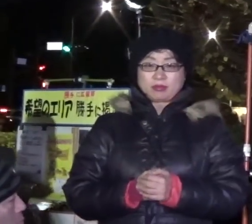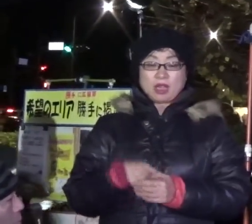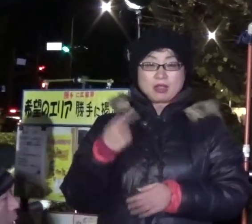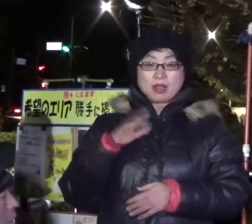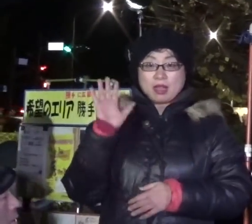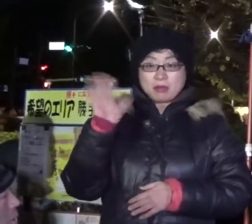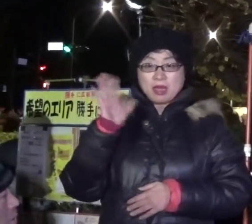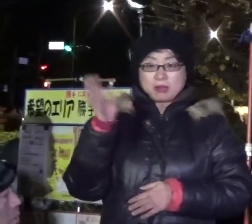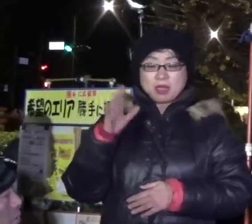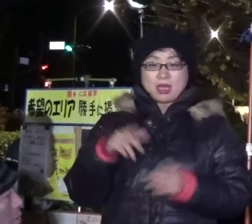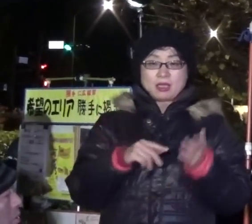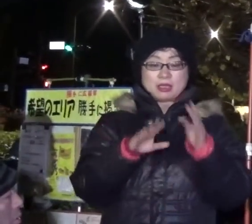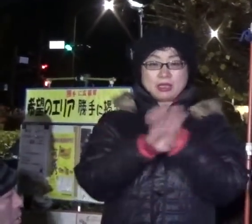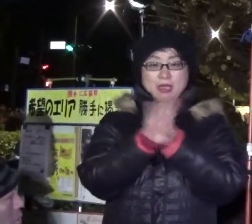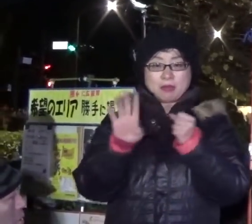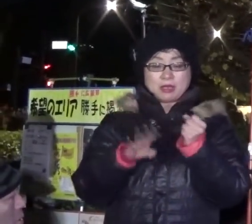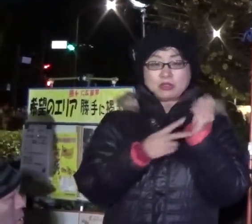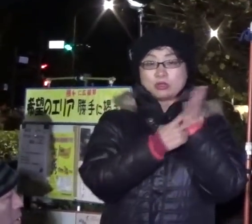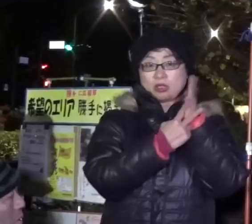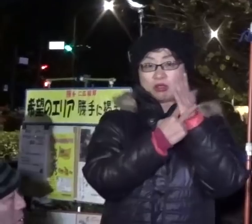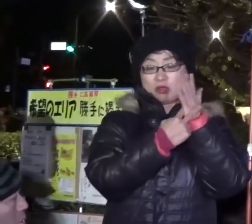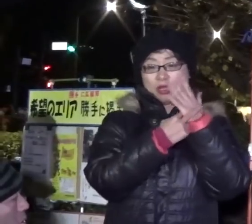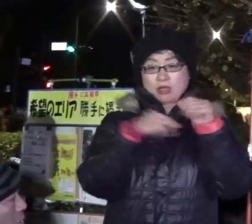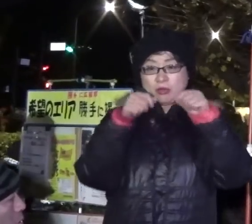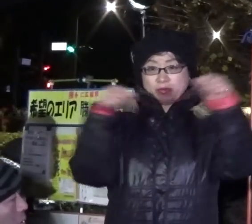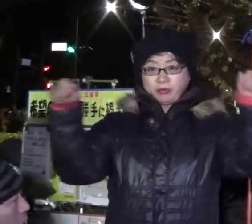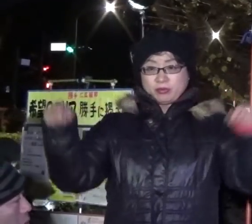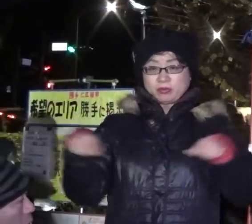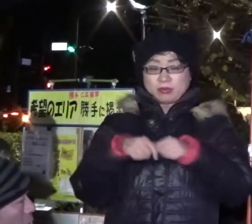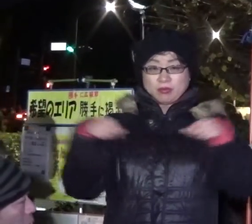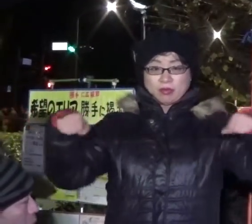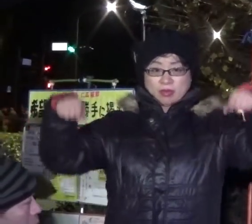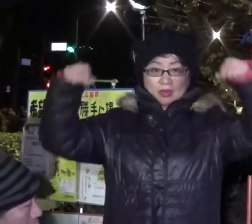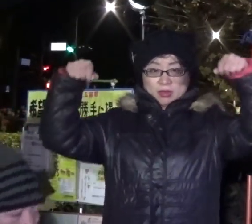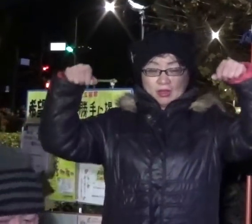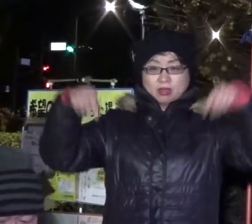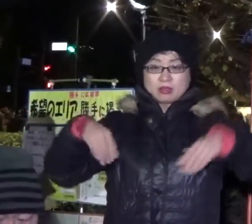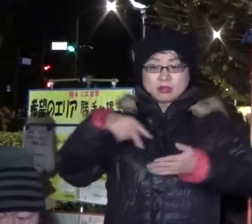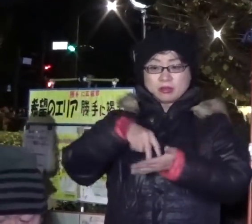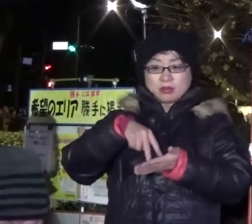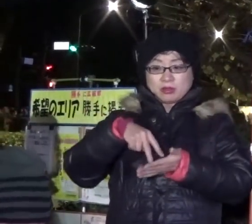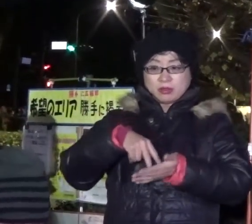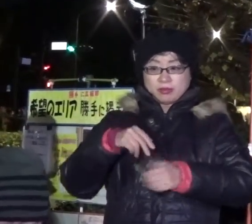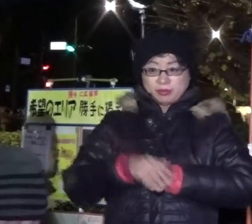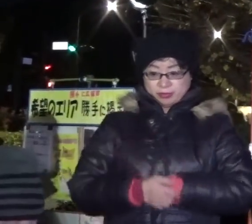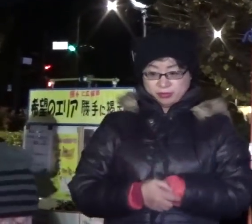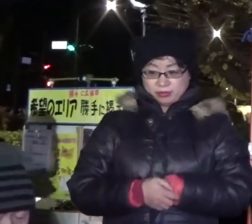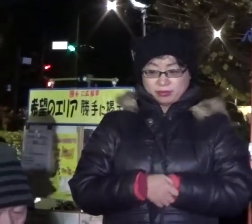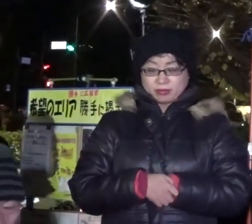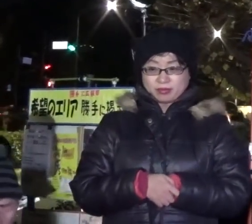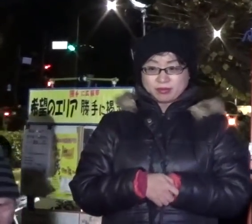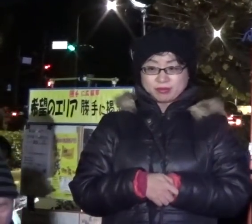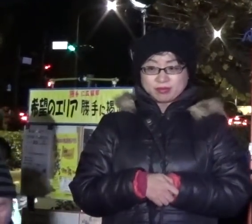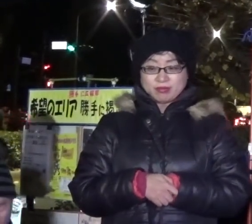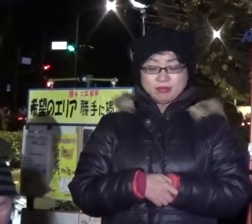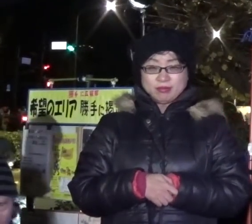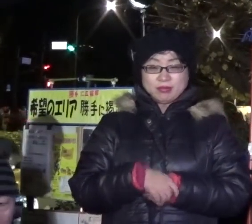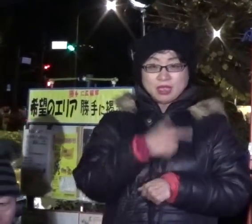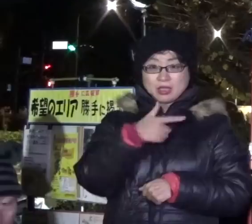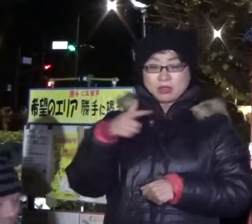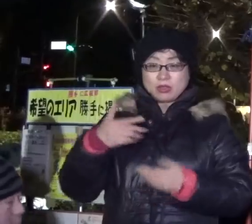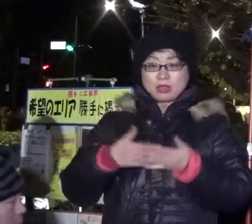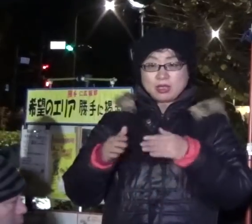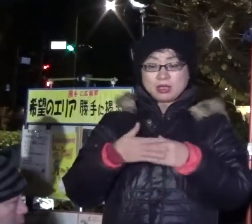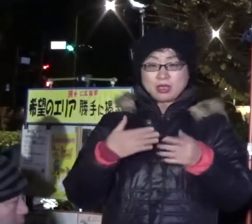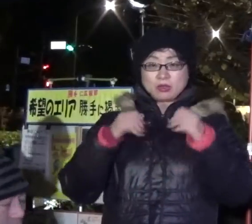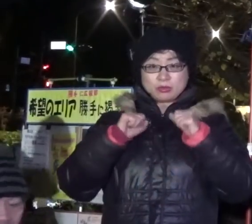ていう旗を持って、横断幕を持って掲げて立ってるだけなんですけれどもね。で、いろんな体験を